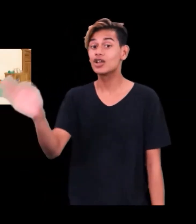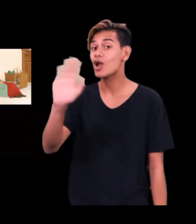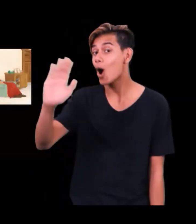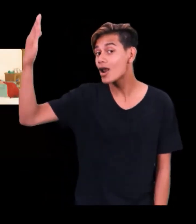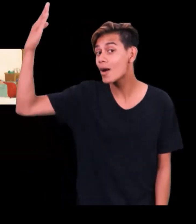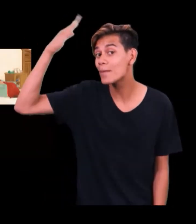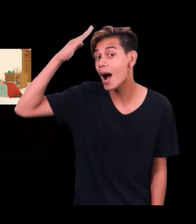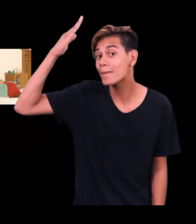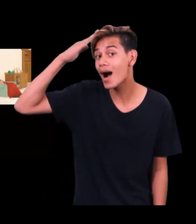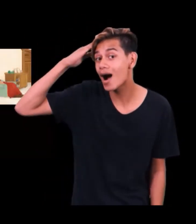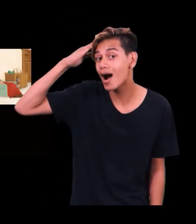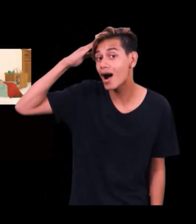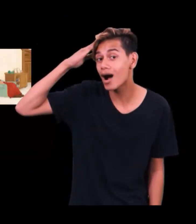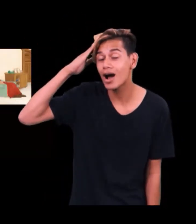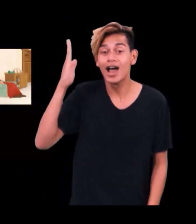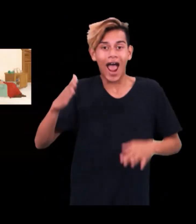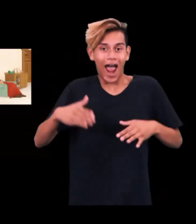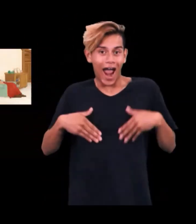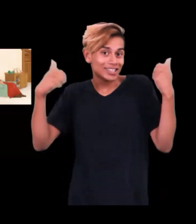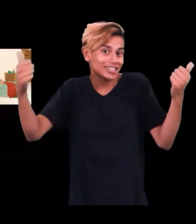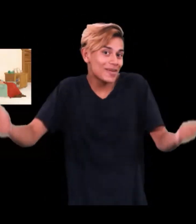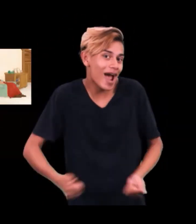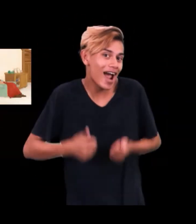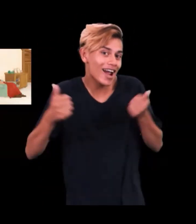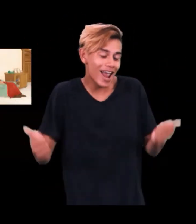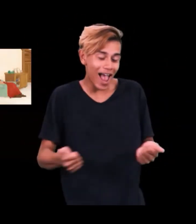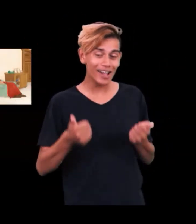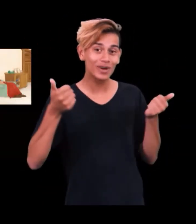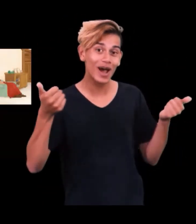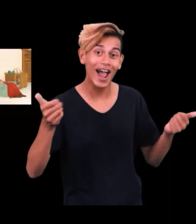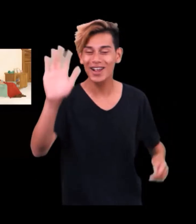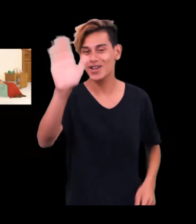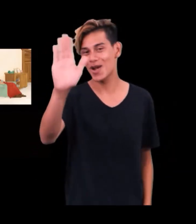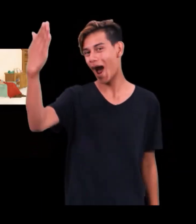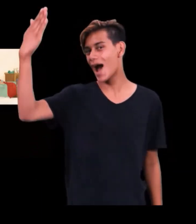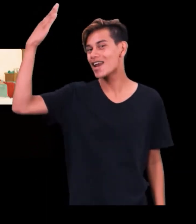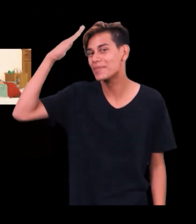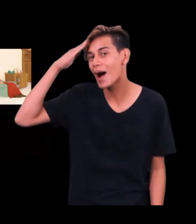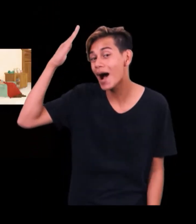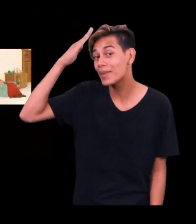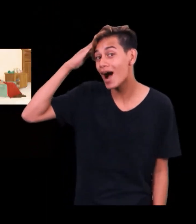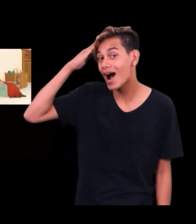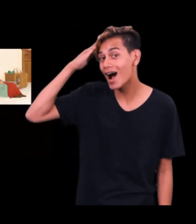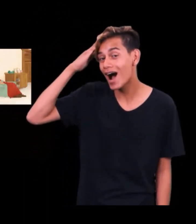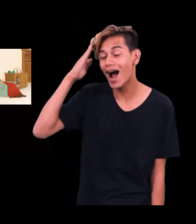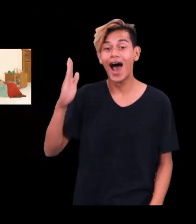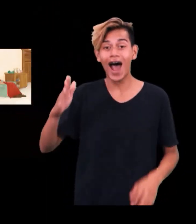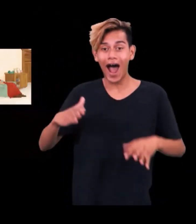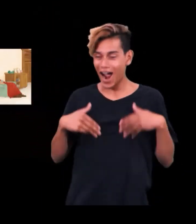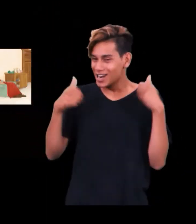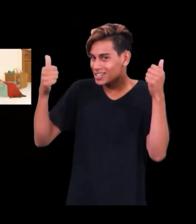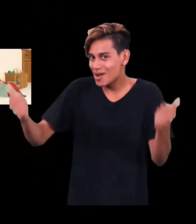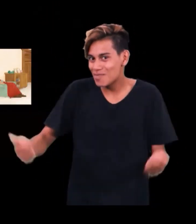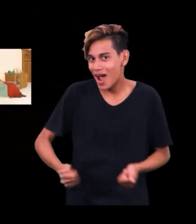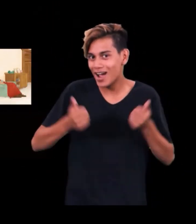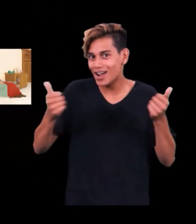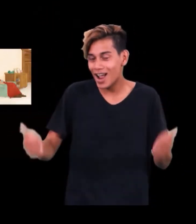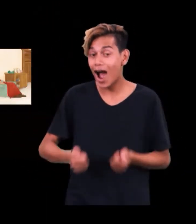Kia ora mama, ke te pehe a koe. Kia ora mama, ke te pehe a